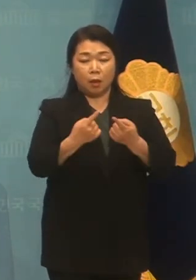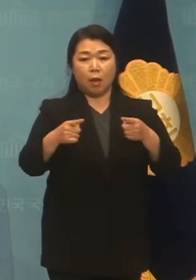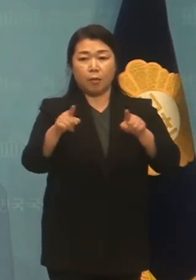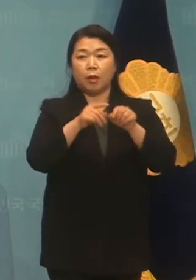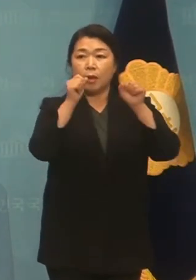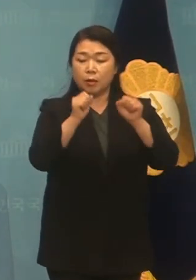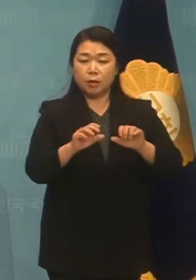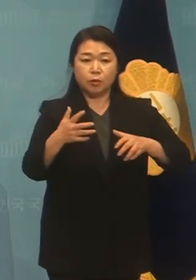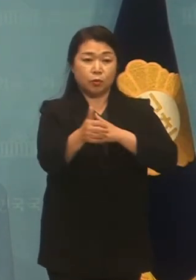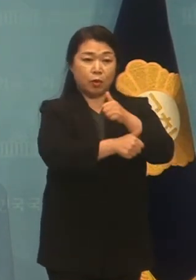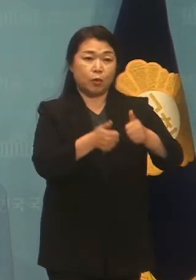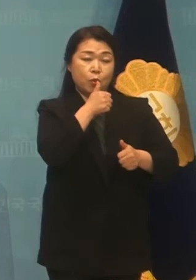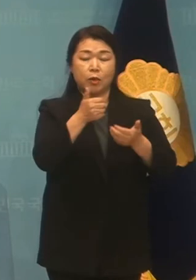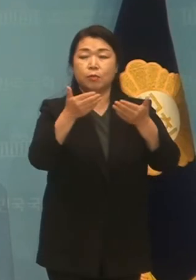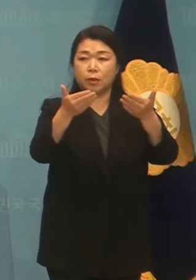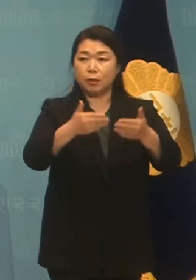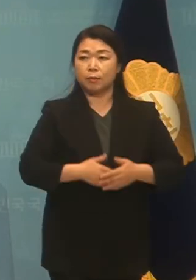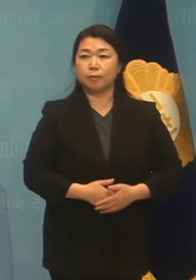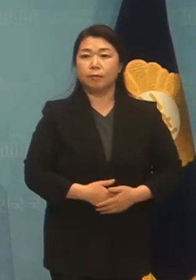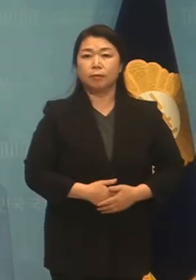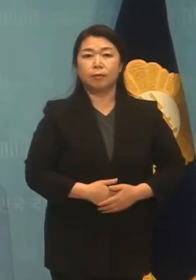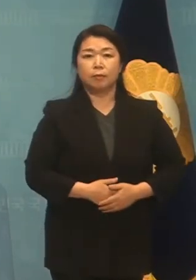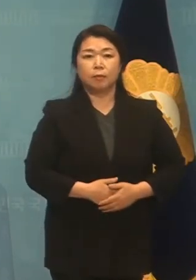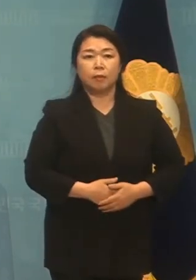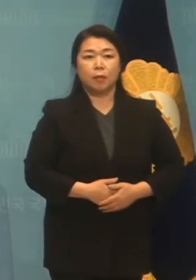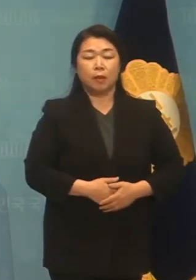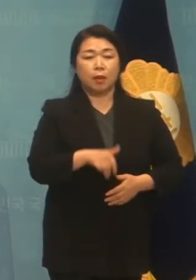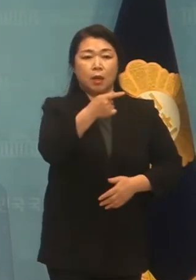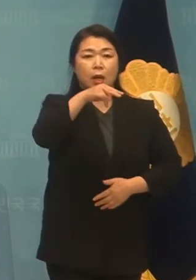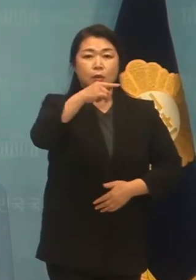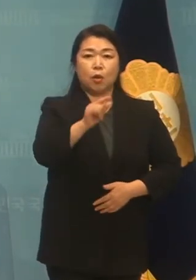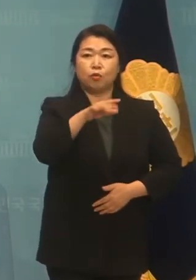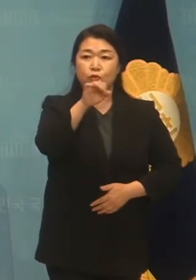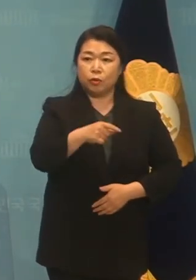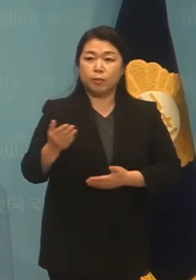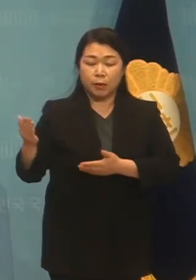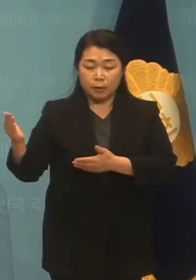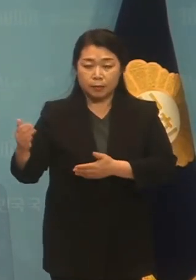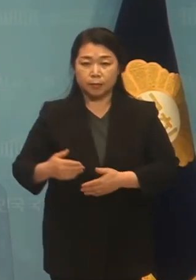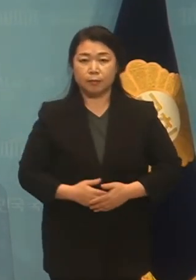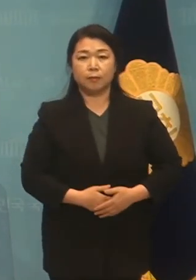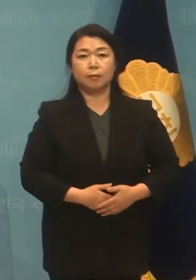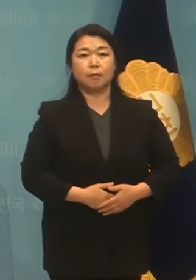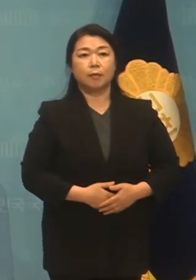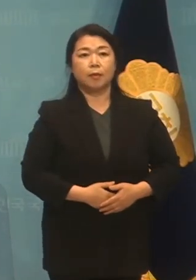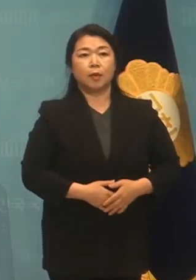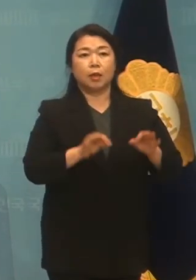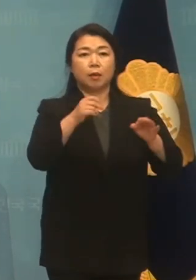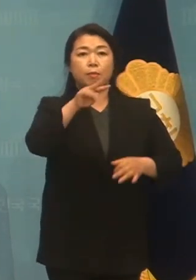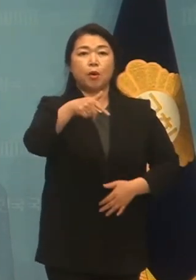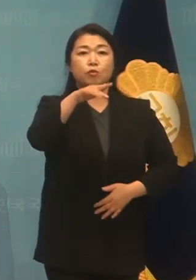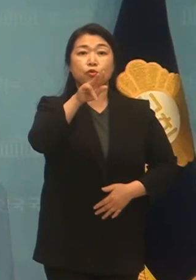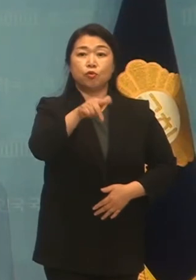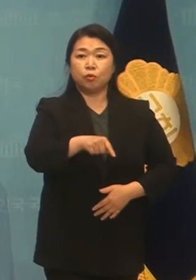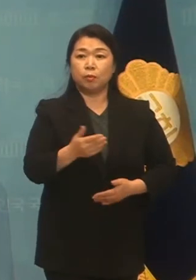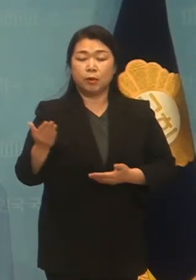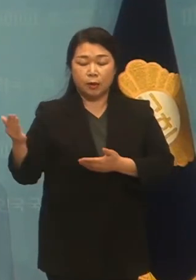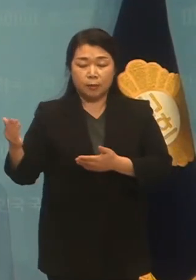함께한 의원들을 소개하도록 하겠습니다. 강선우 의원 함께했습니다. 김병주